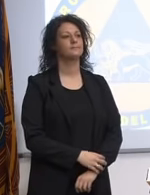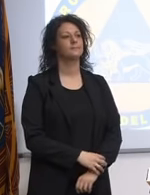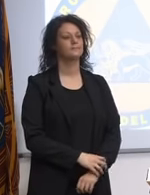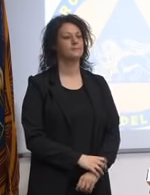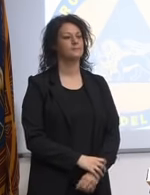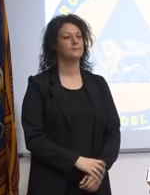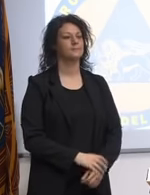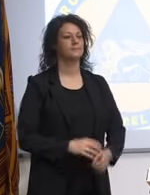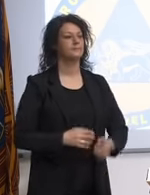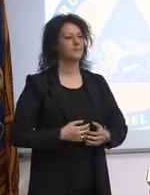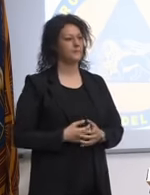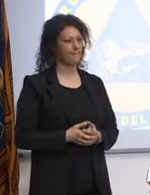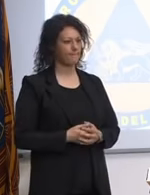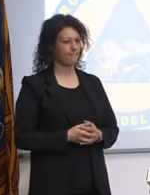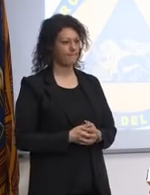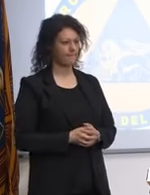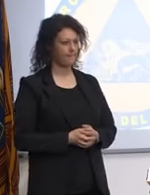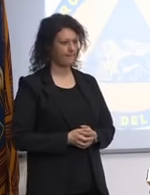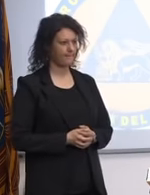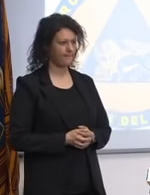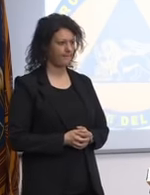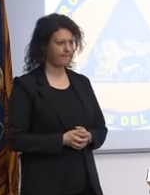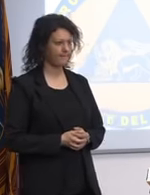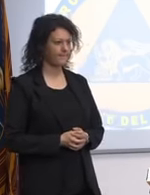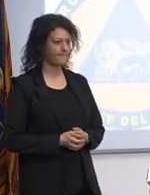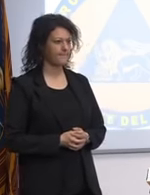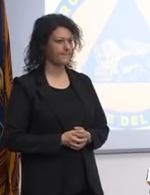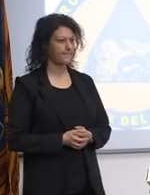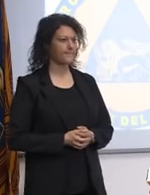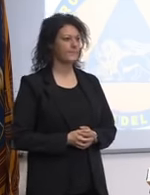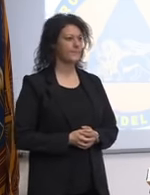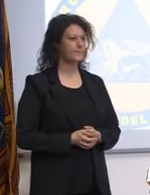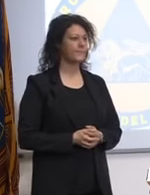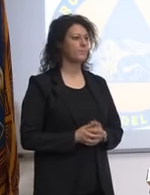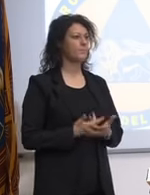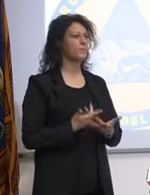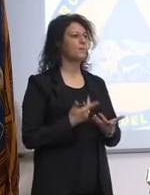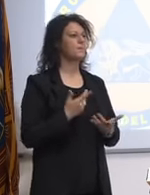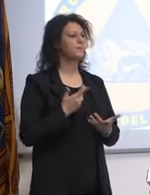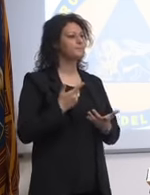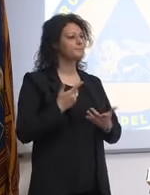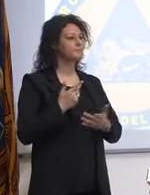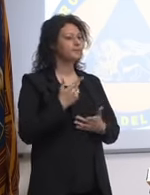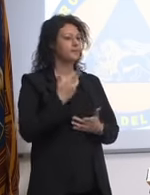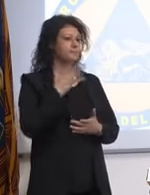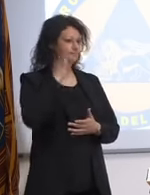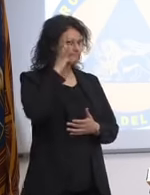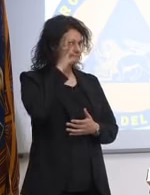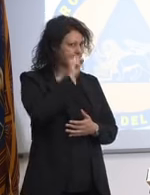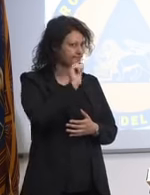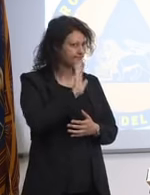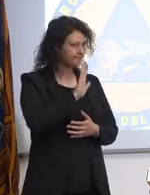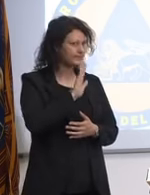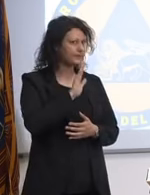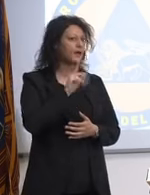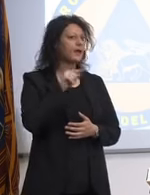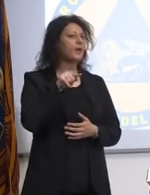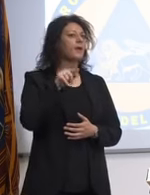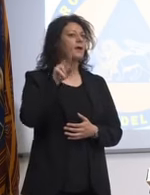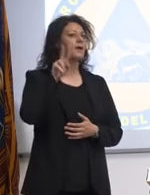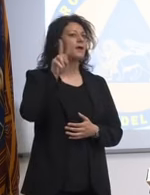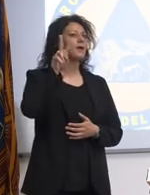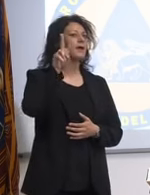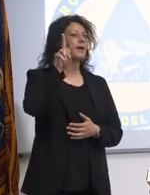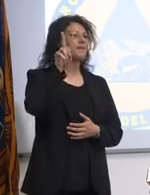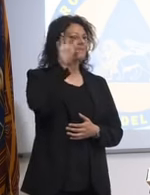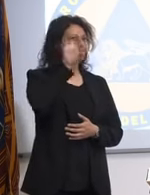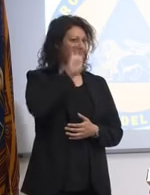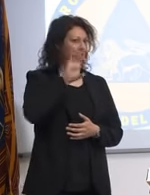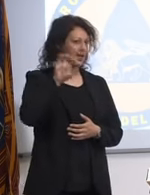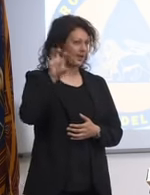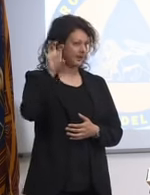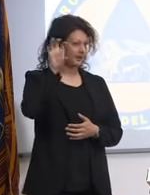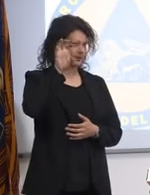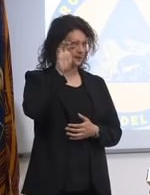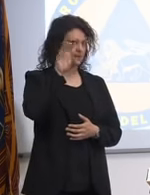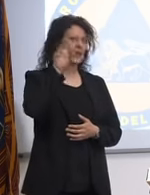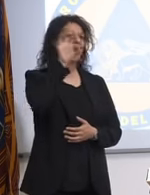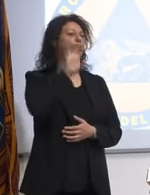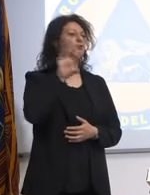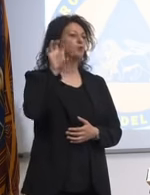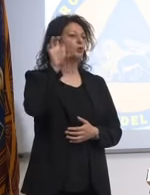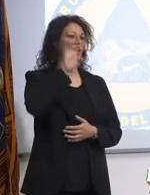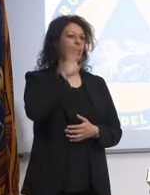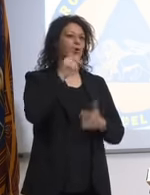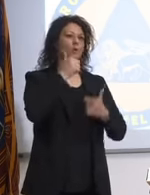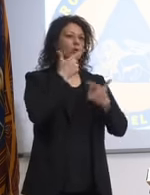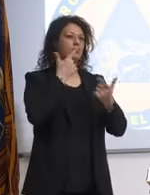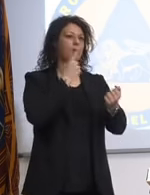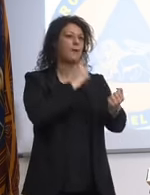buono. Sì, Presidente, solo per capire questo, allora la Regione non ha poteri di polizia, no? Cioè, però al di là della